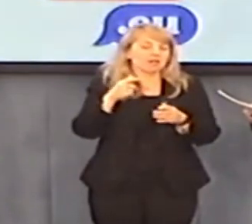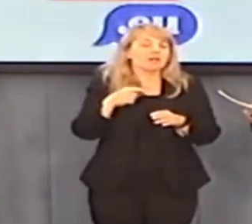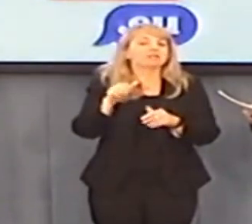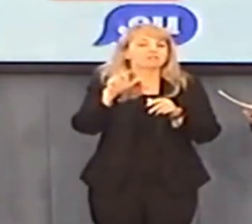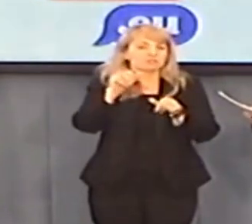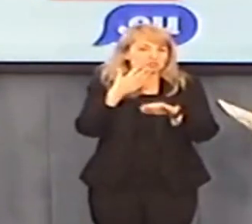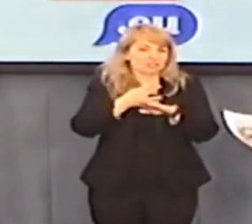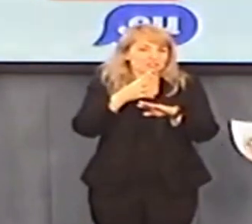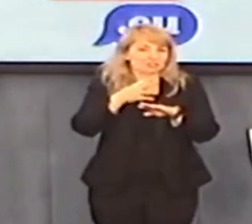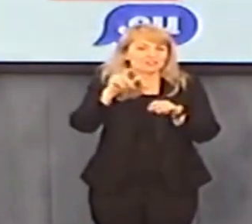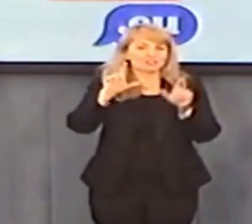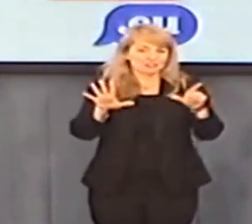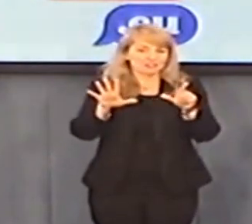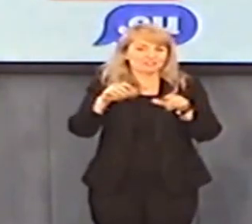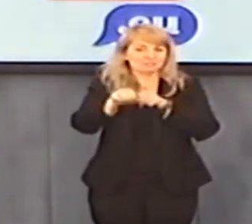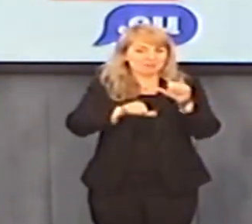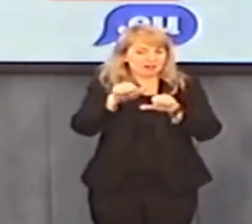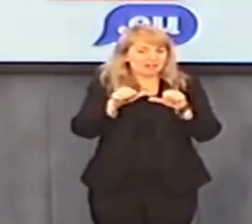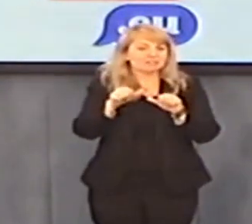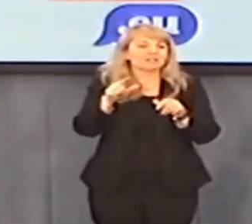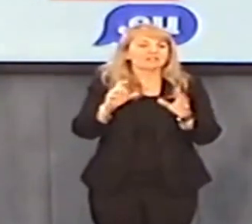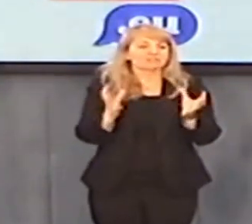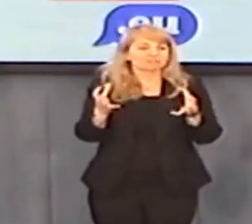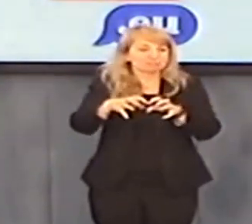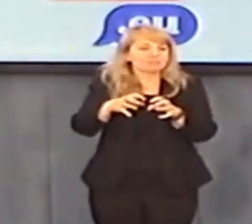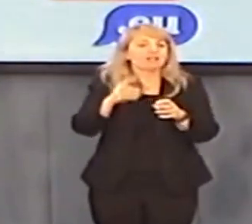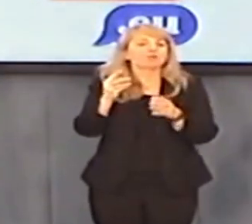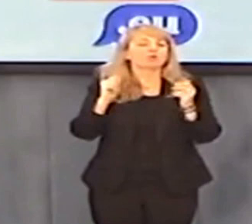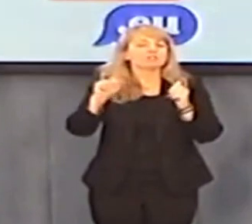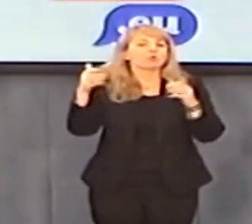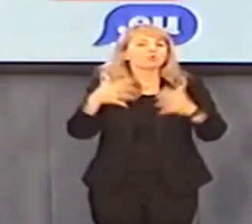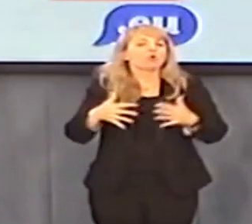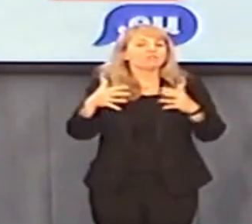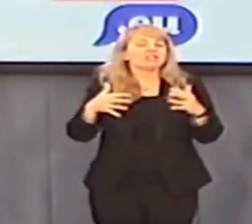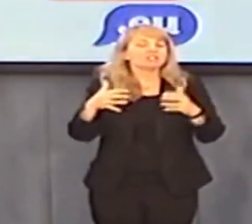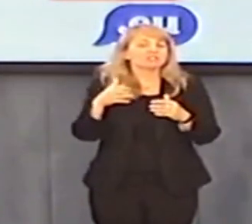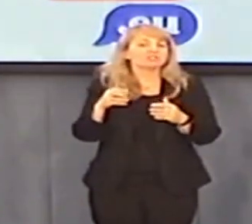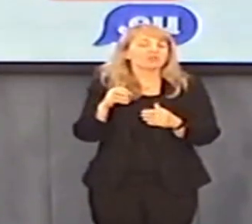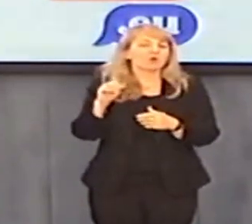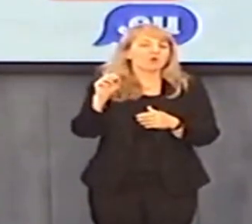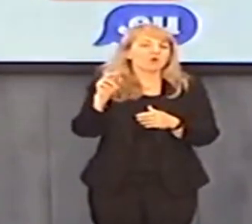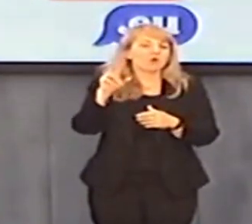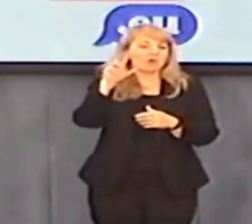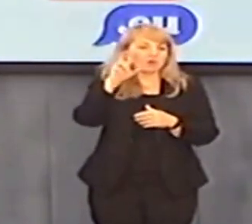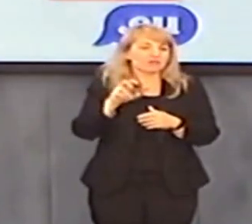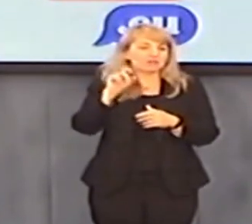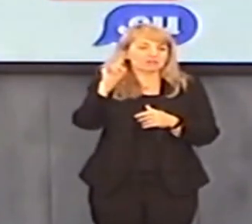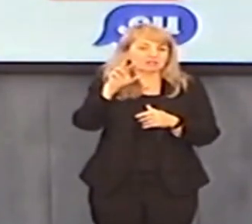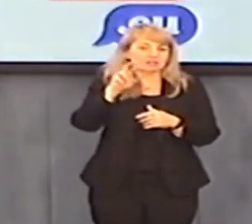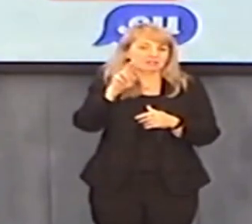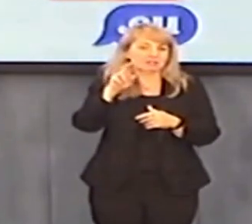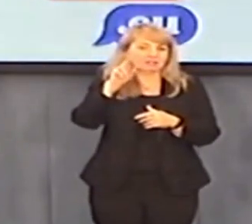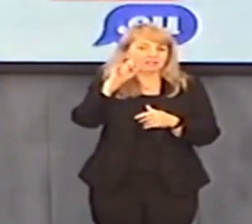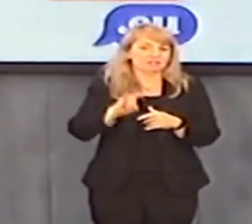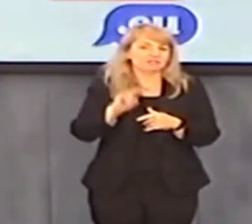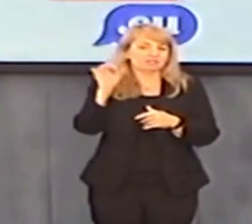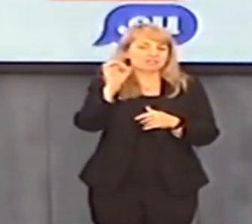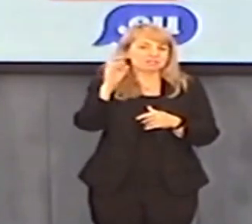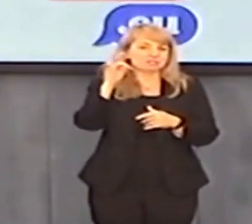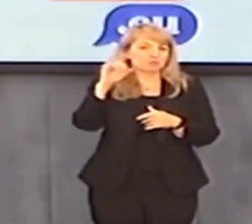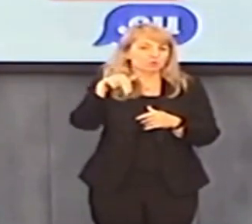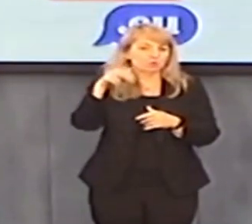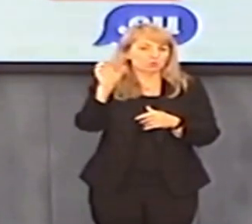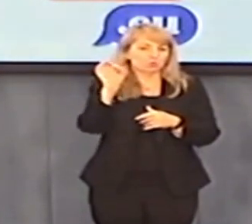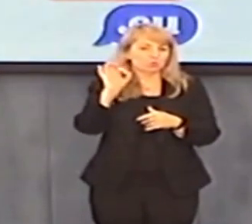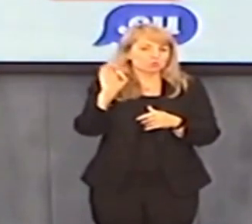o wdzięcznej nazwie Towarzystwo Chrystusowe. To jest to Towarzystwo Chrystusowe, zgromadzenie zakonne ze stolicą w